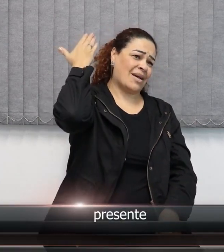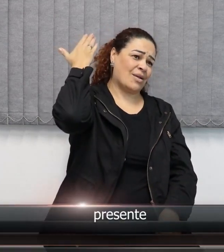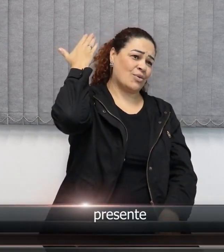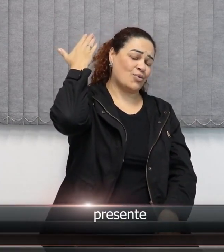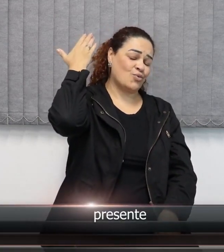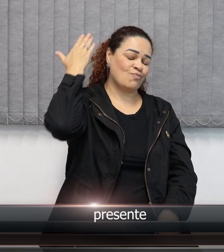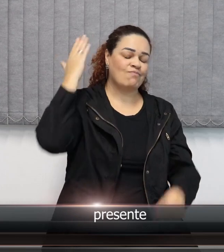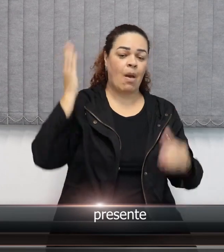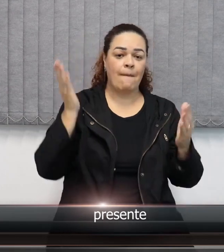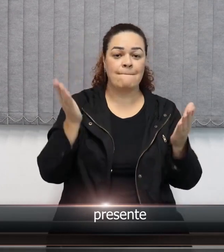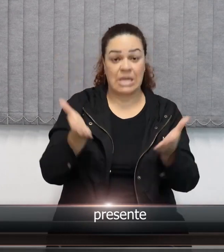presente,